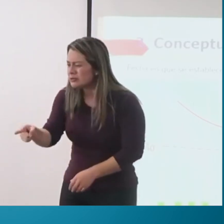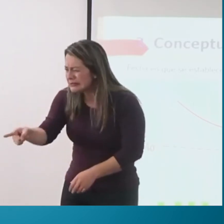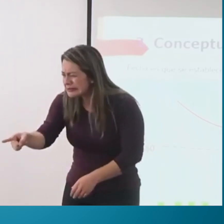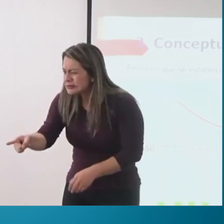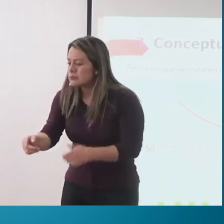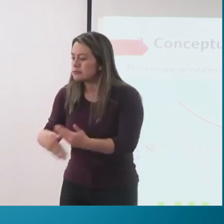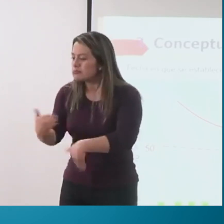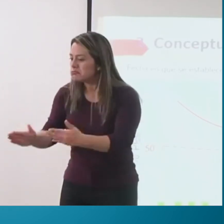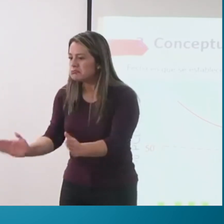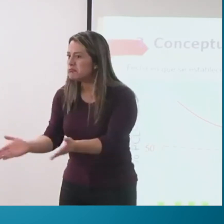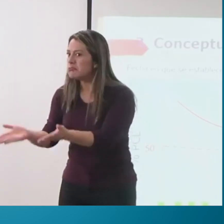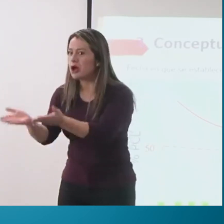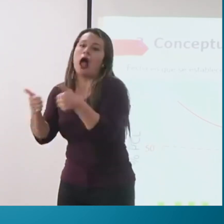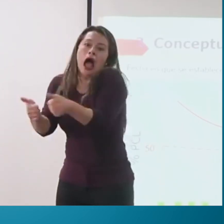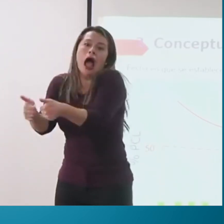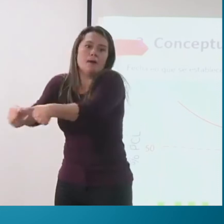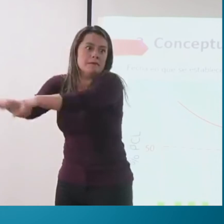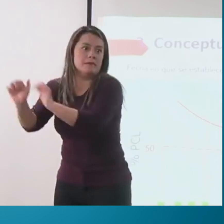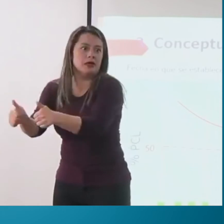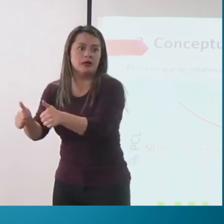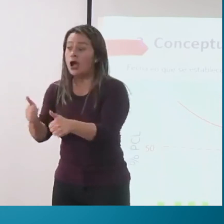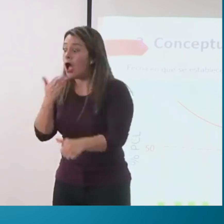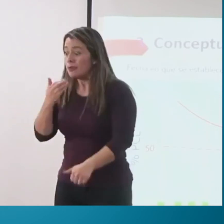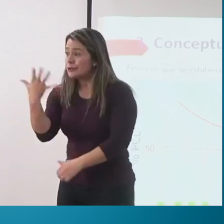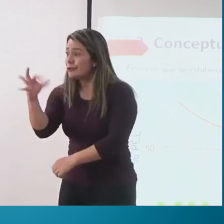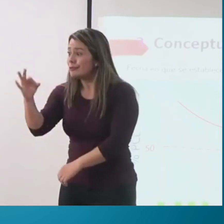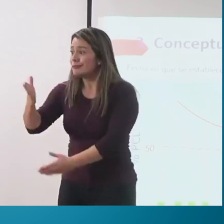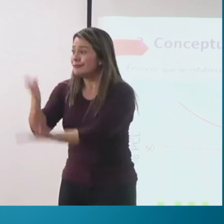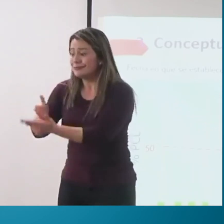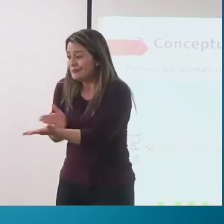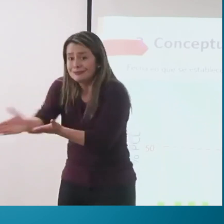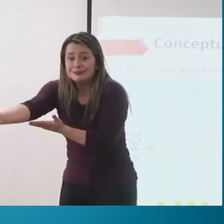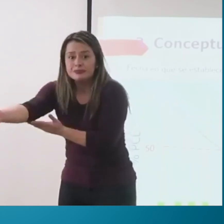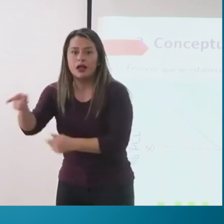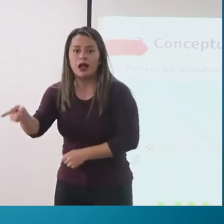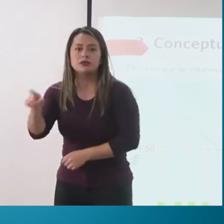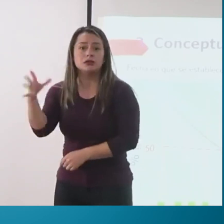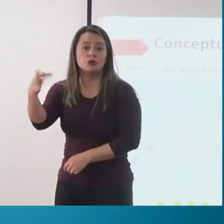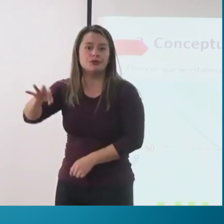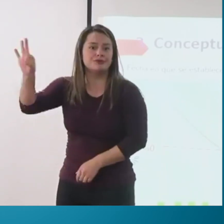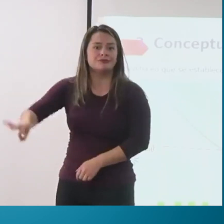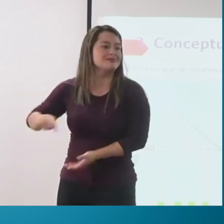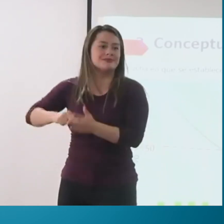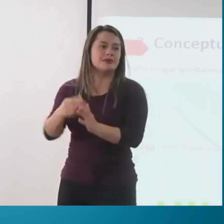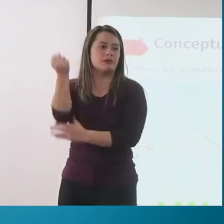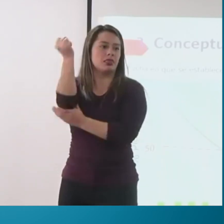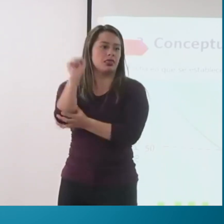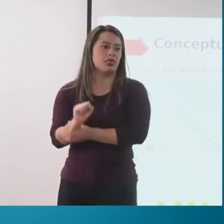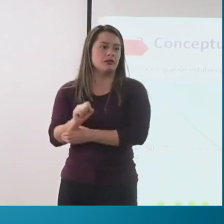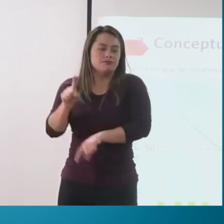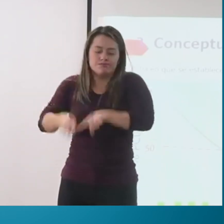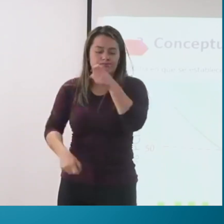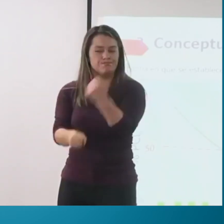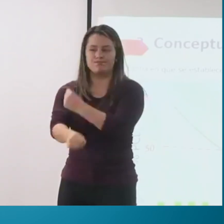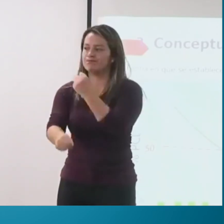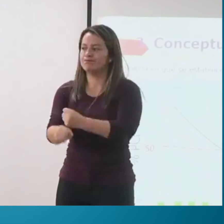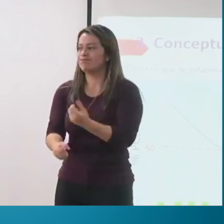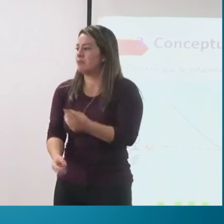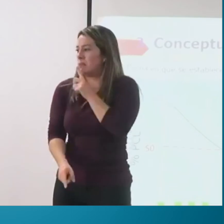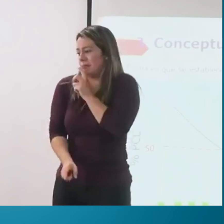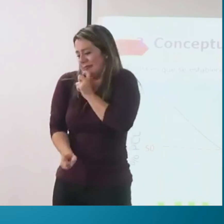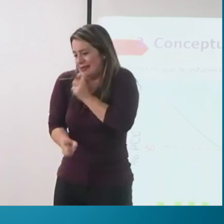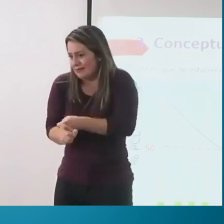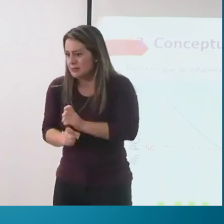el 50%, o sea, nunca ha dejado de ser inválido porque siempre estuvo por la línea del 50%. En este otro caso es un